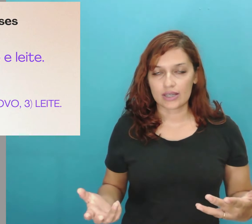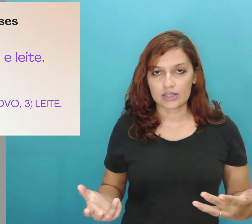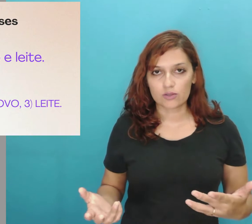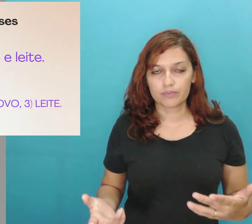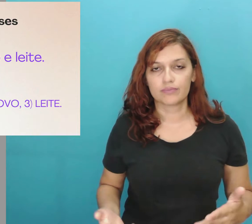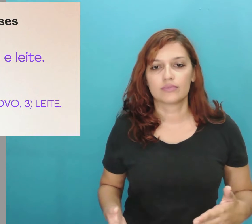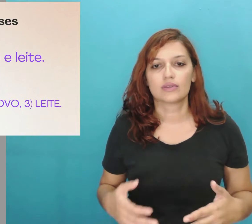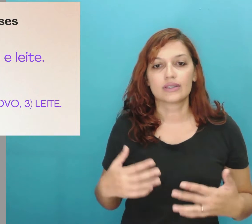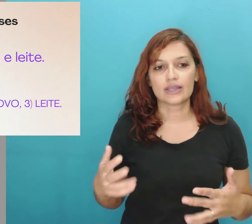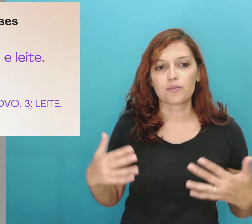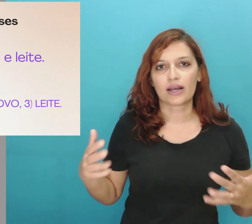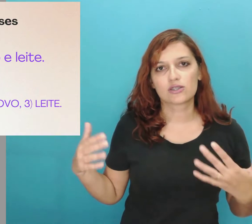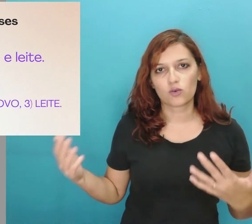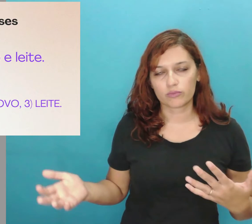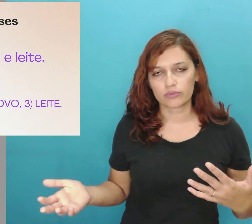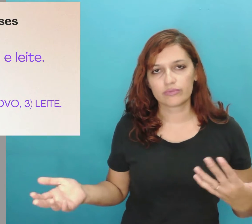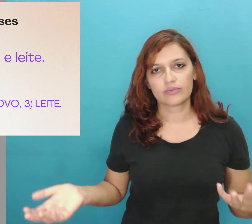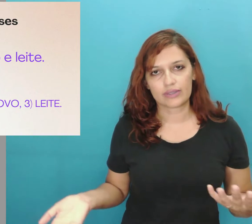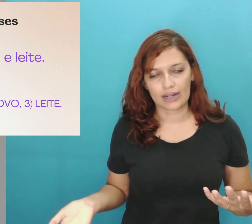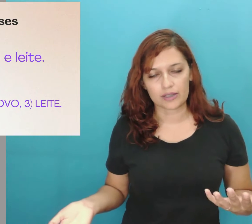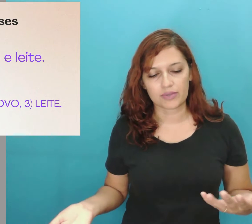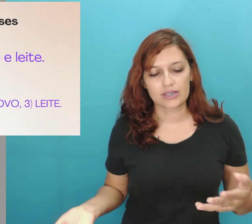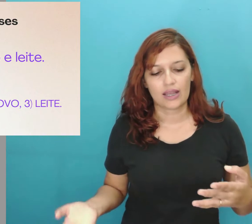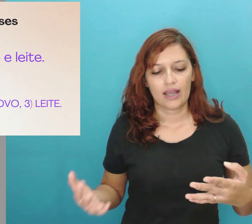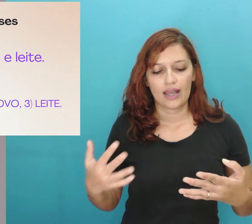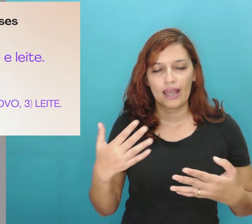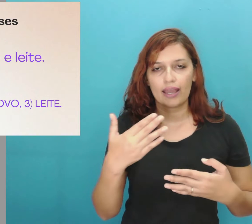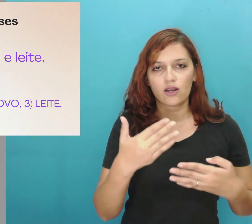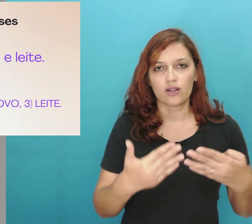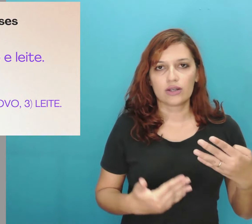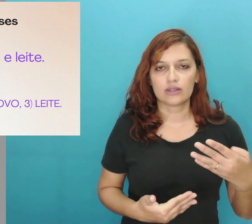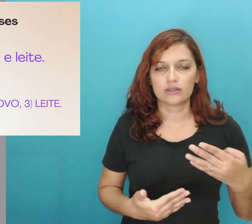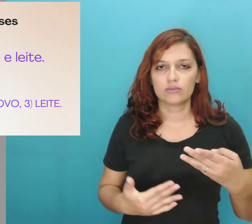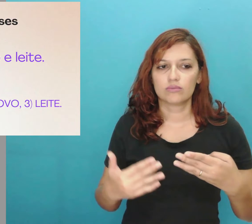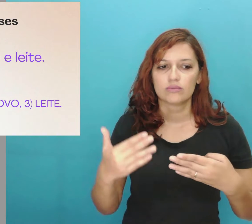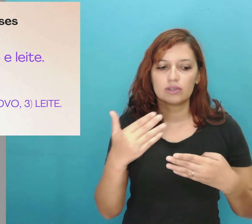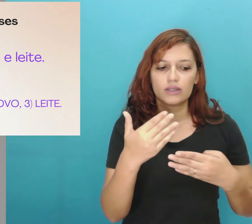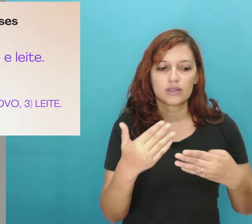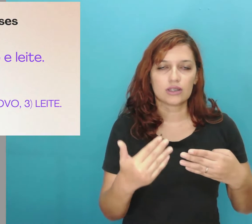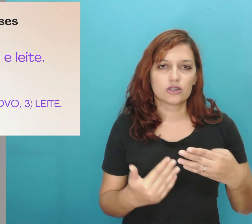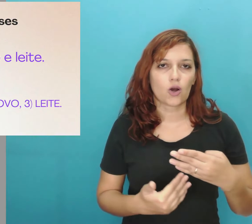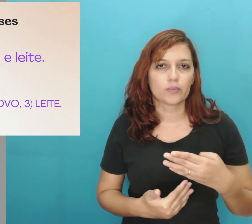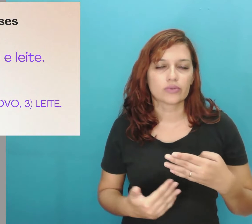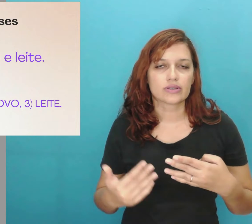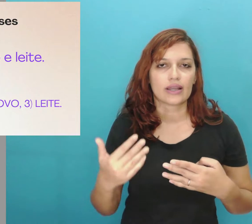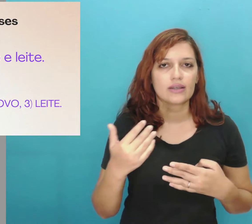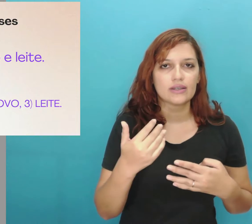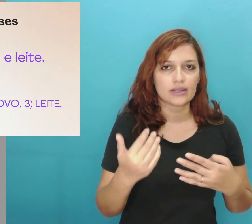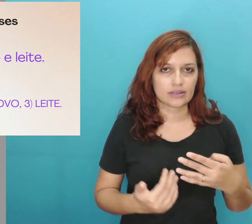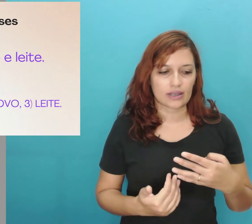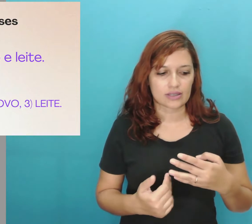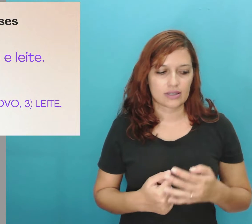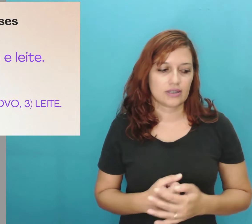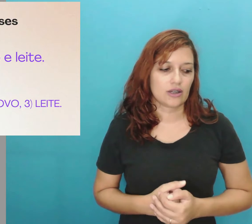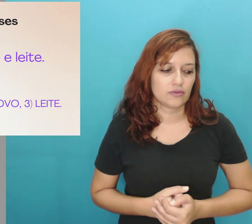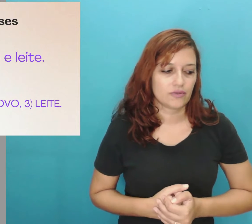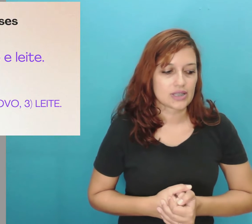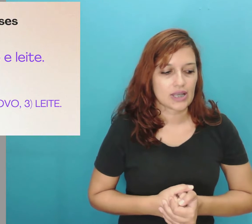isso, que é mais comum na Libras, é colocando em tópicos, né, em itens. Então, eu vou fazer assim,